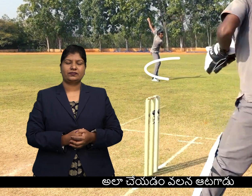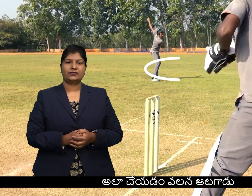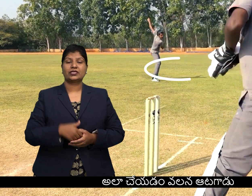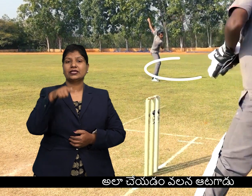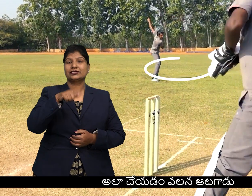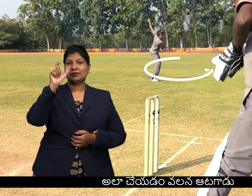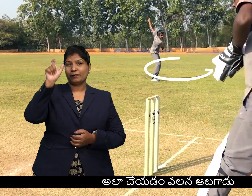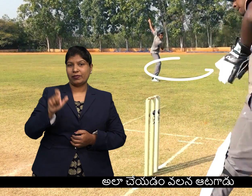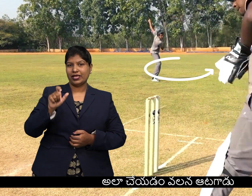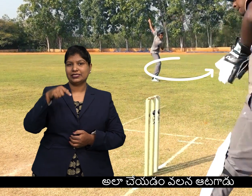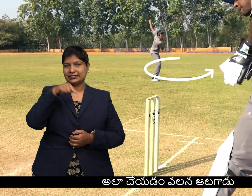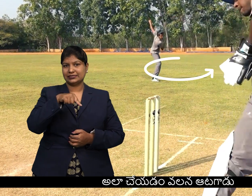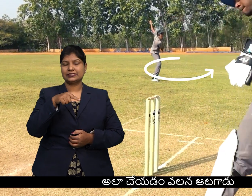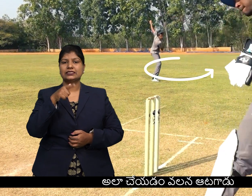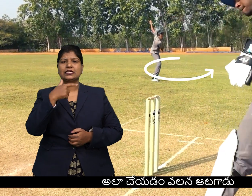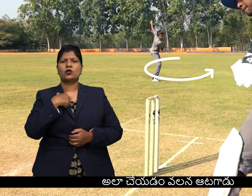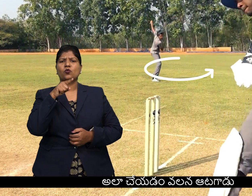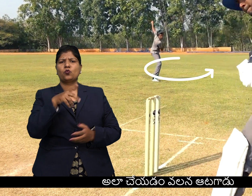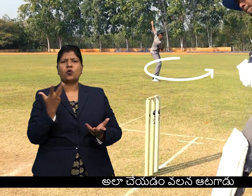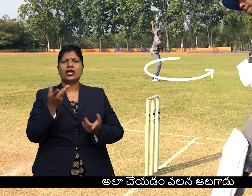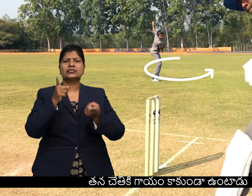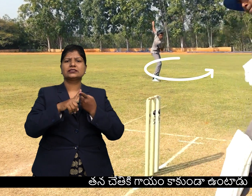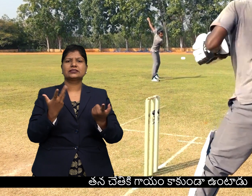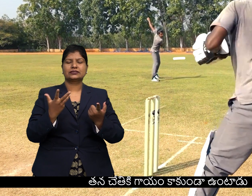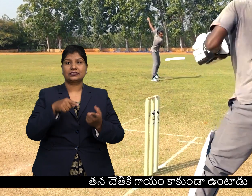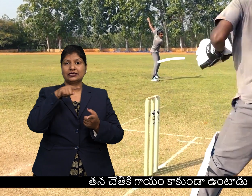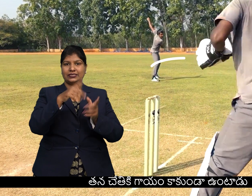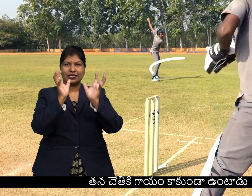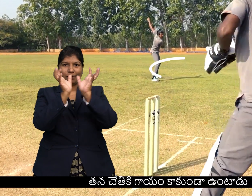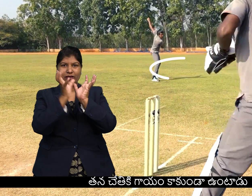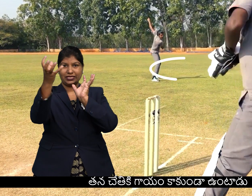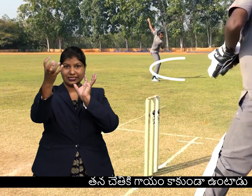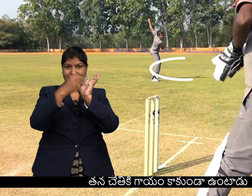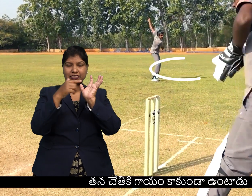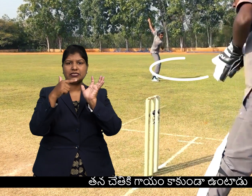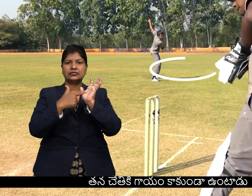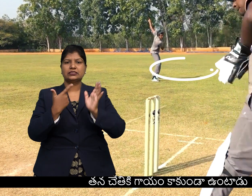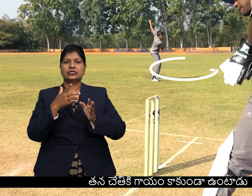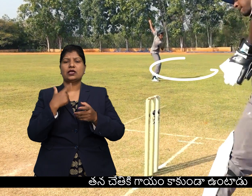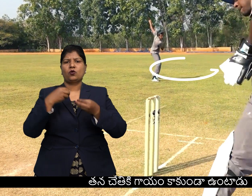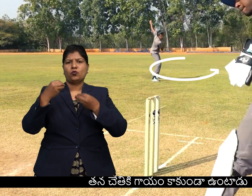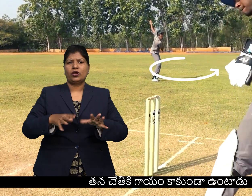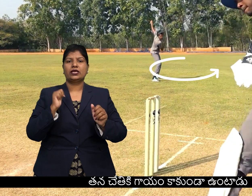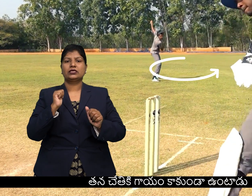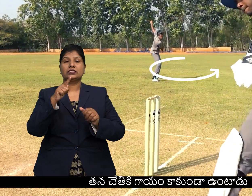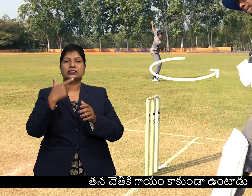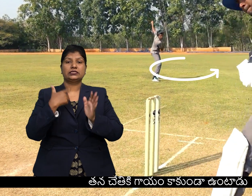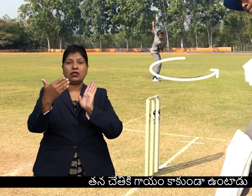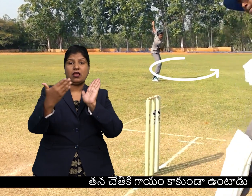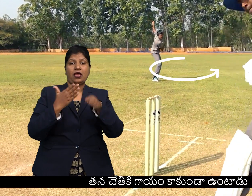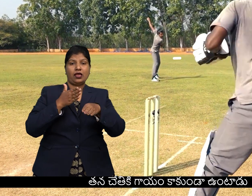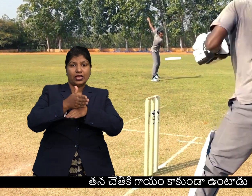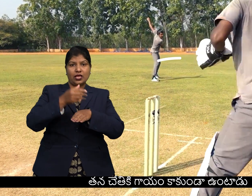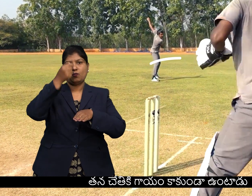అలా చేయడం వలన ఆటగాడు తన చేతికి గాయం కాకుండా ఉంటాడు.